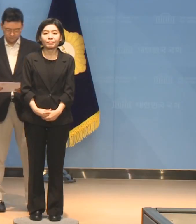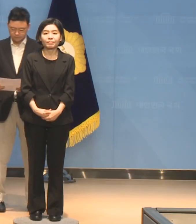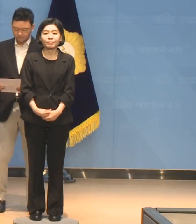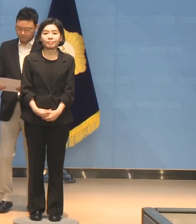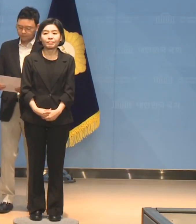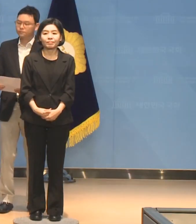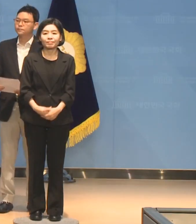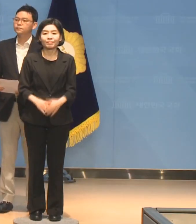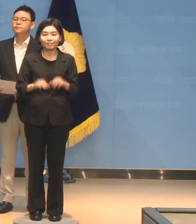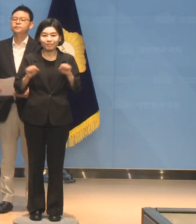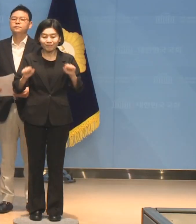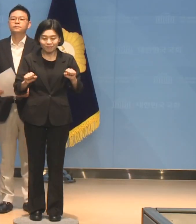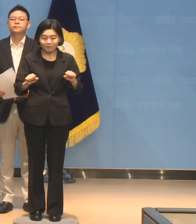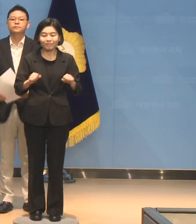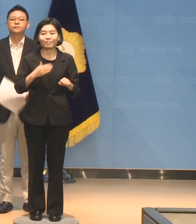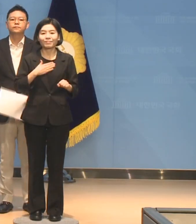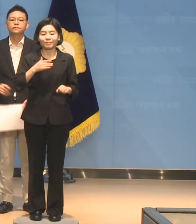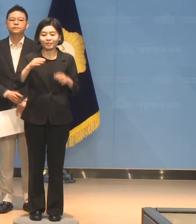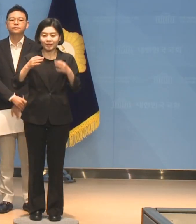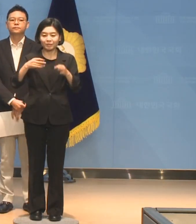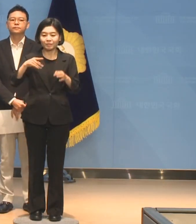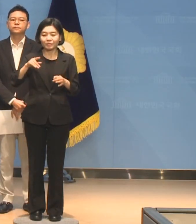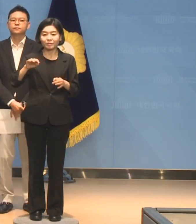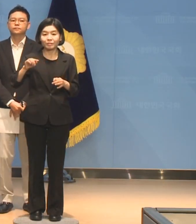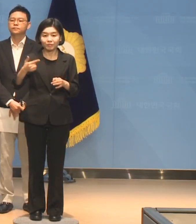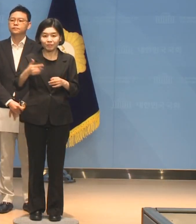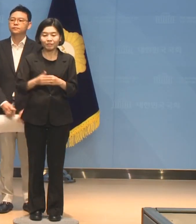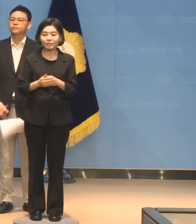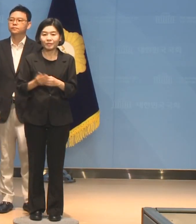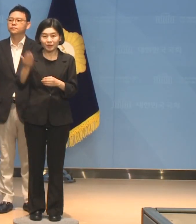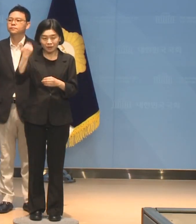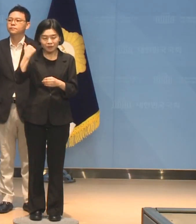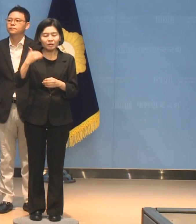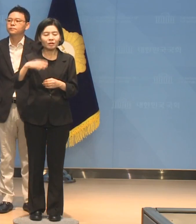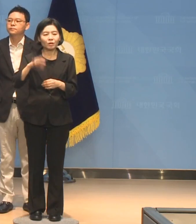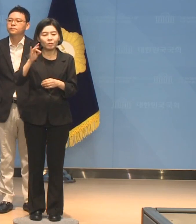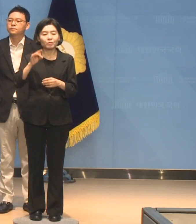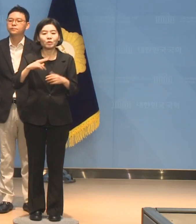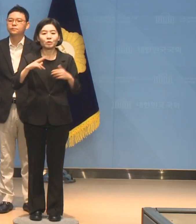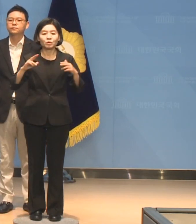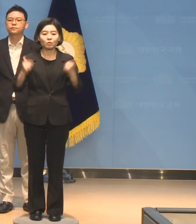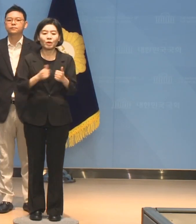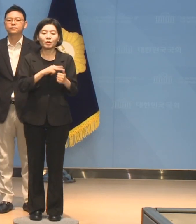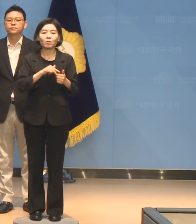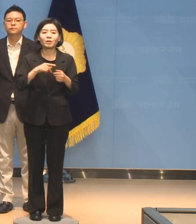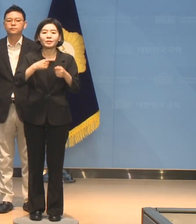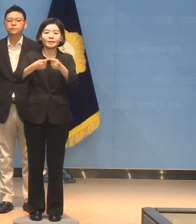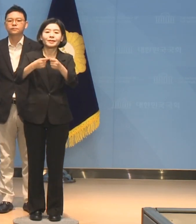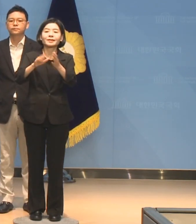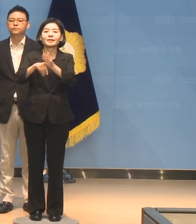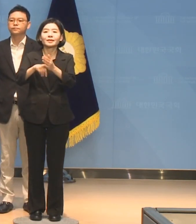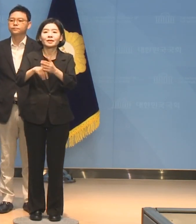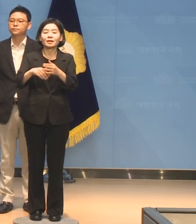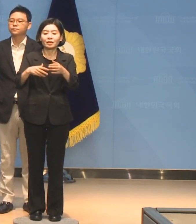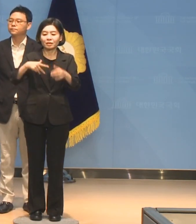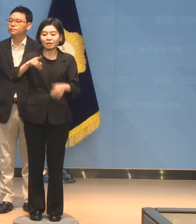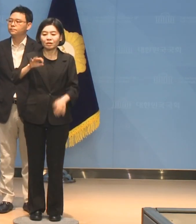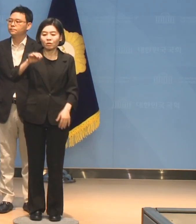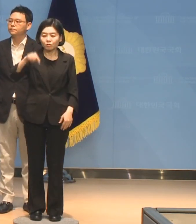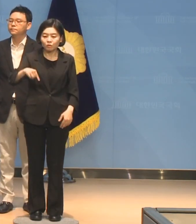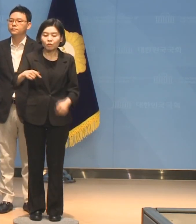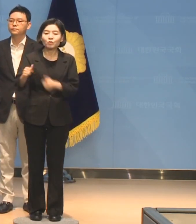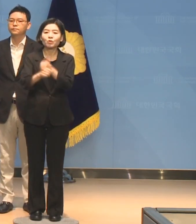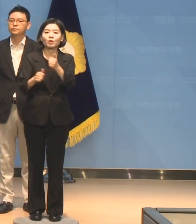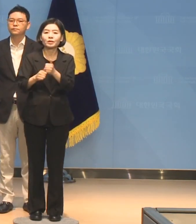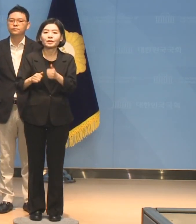예, 저 김성원 의원입니다. 초선 때 정무위에 있으면서 공정거래위원회에서 이 부분에 대해서